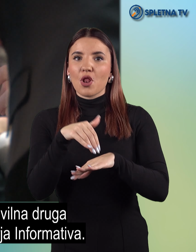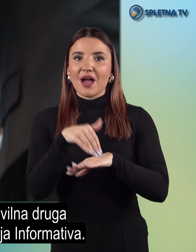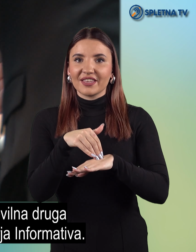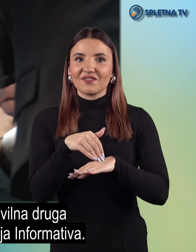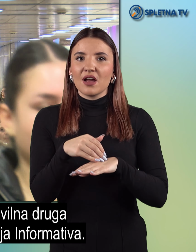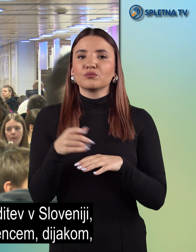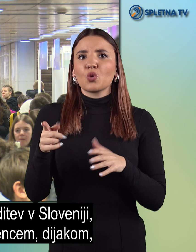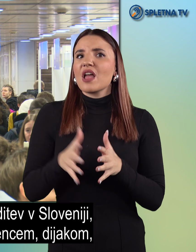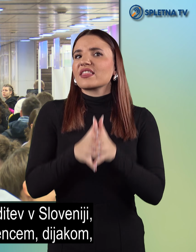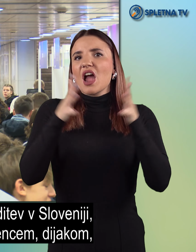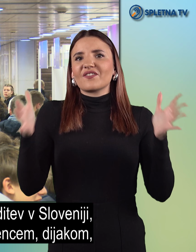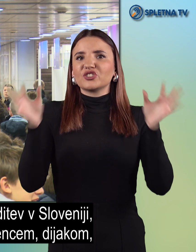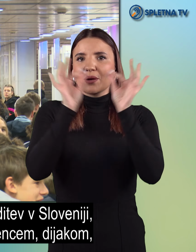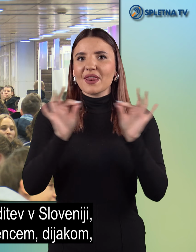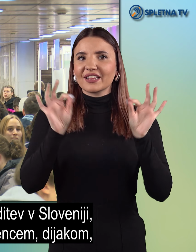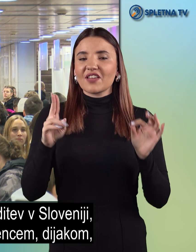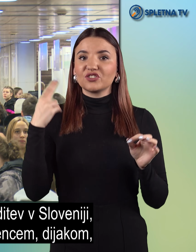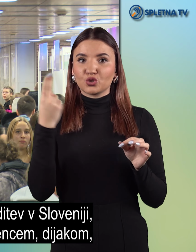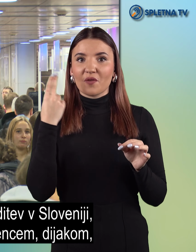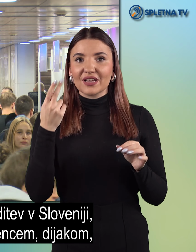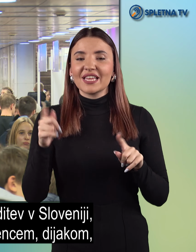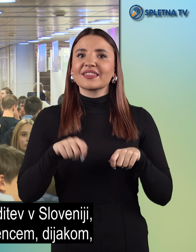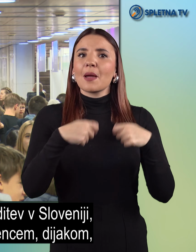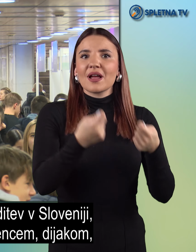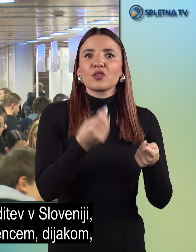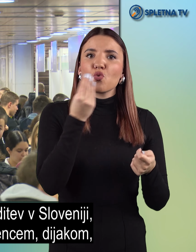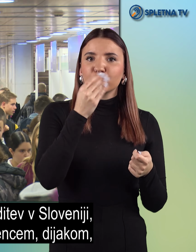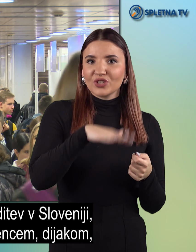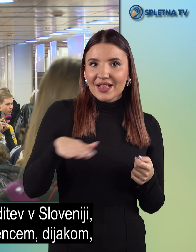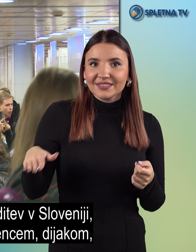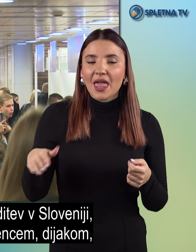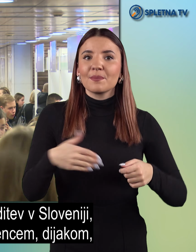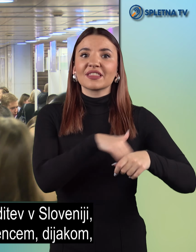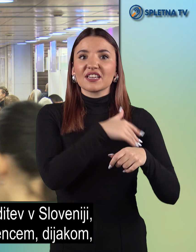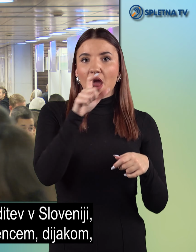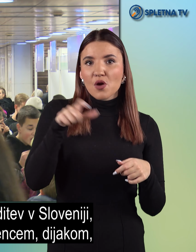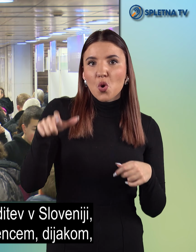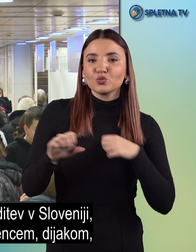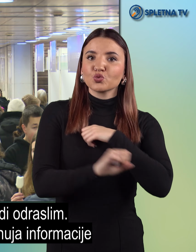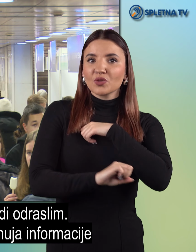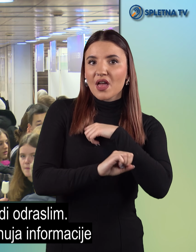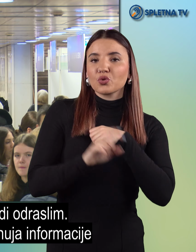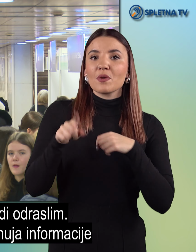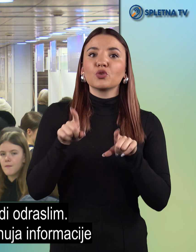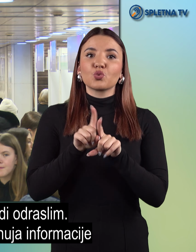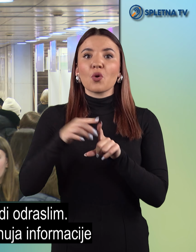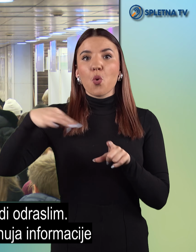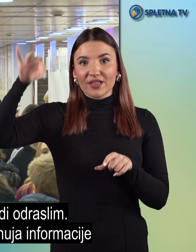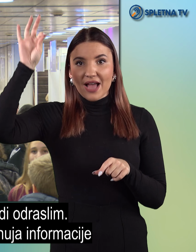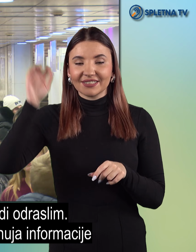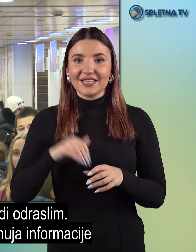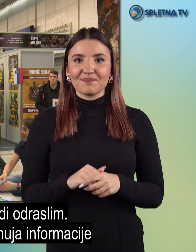Informativa. To je največja prireditev v Sloveniji, ki je namenjena učencem, dijakom, študentom in tudi